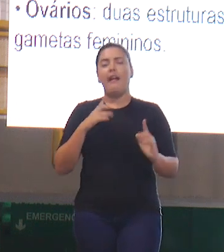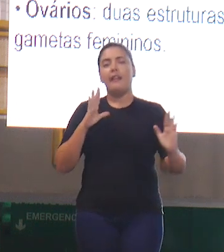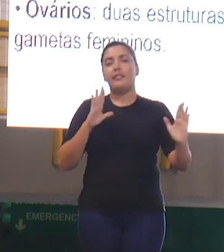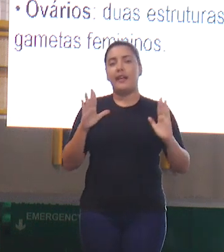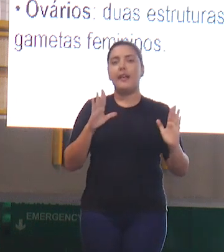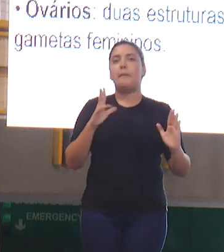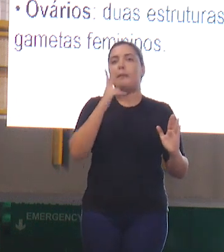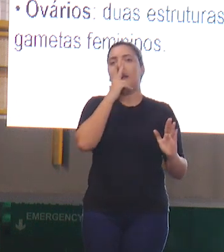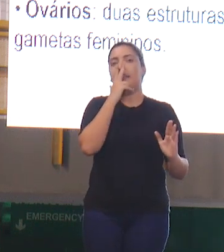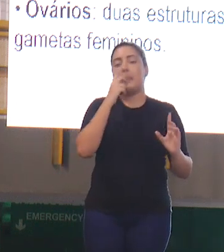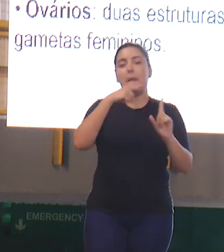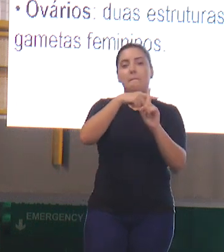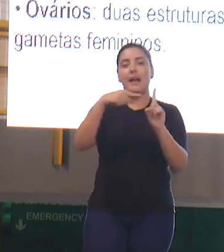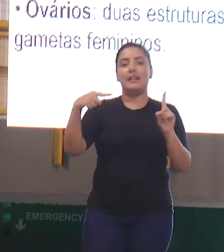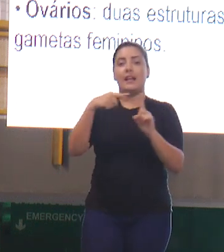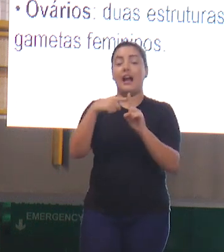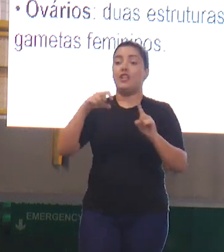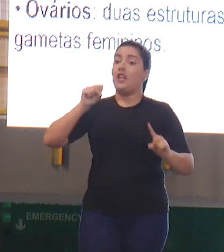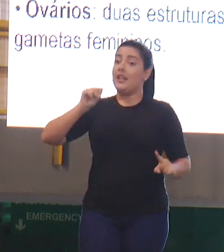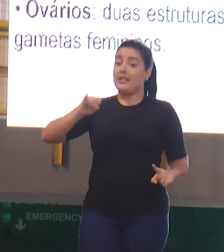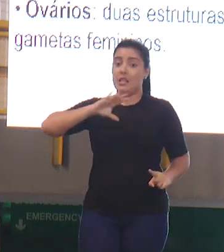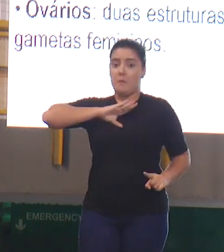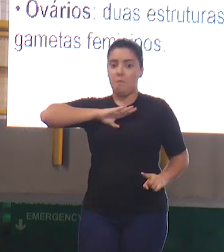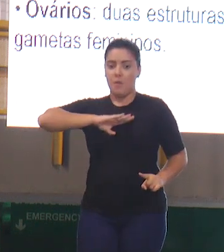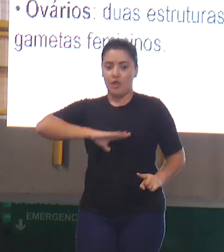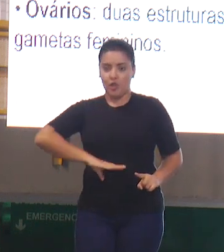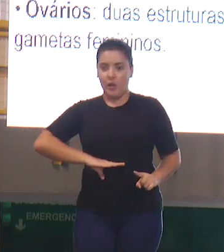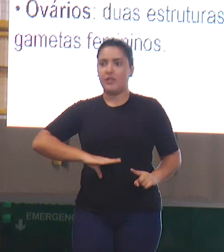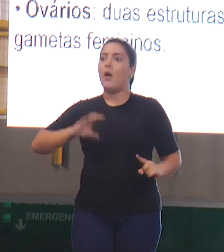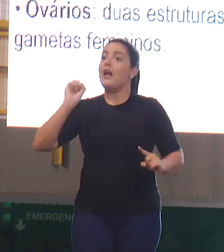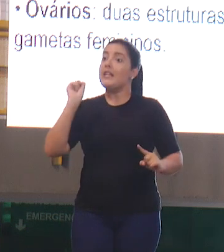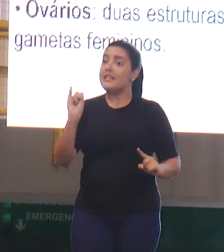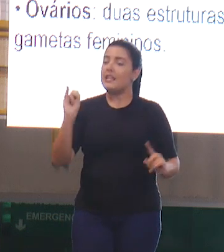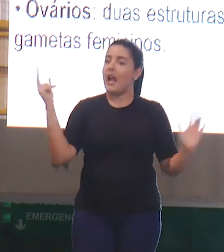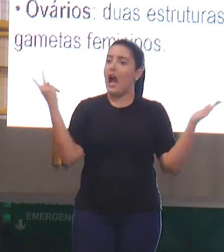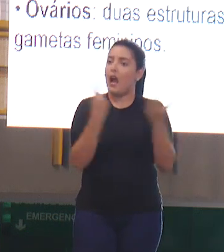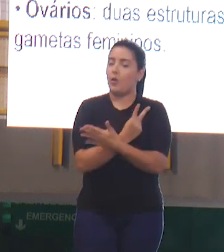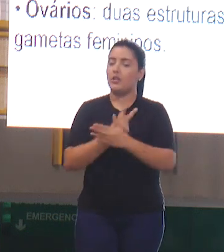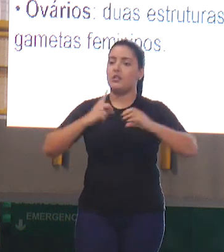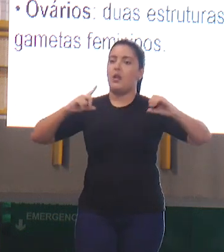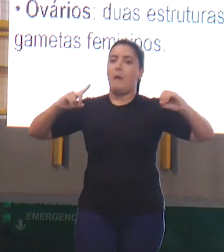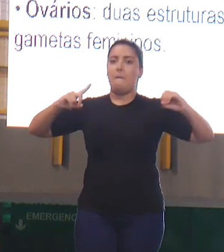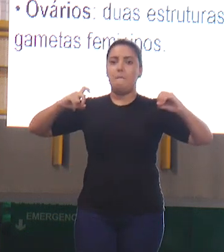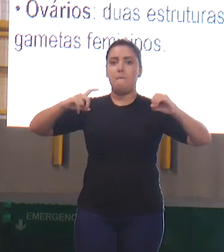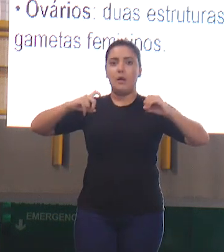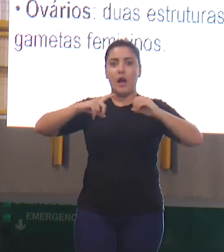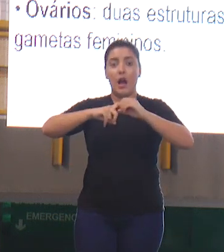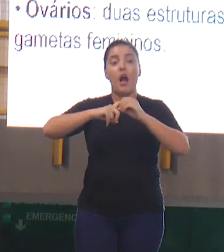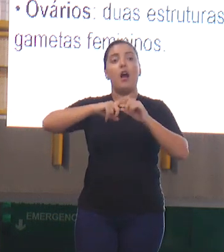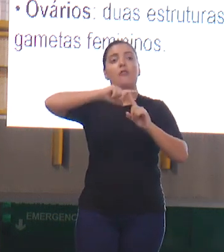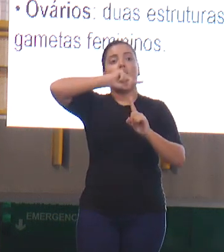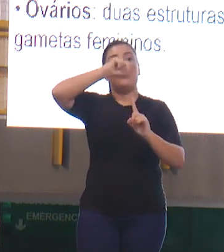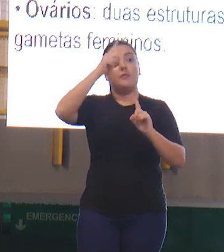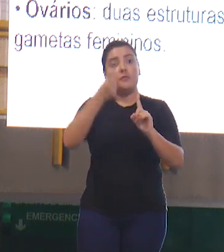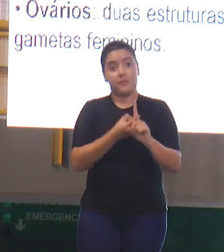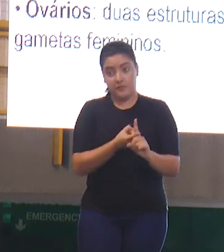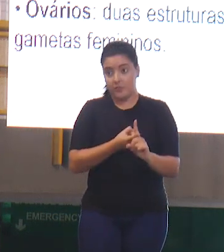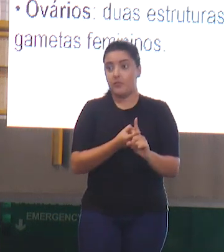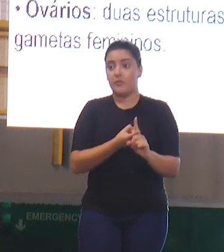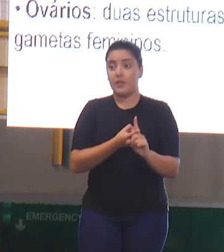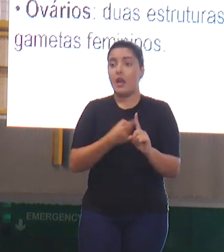e caso haja a fecundação, caso haja a gestação,